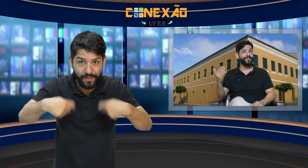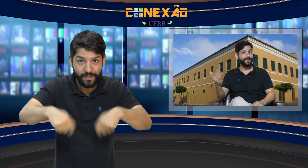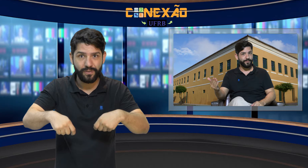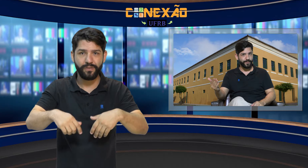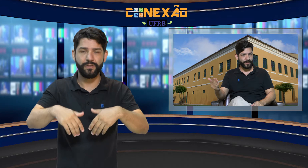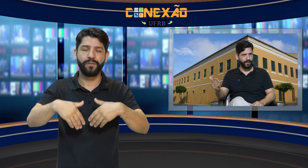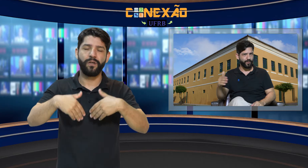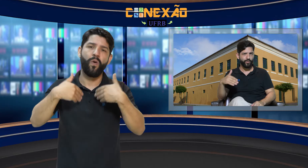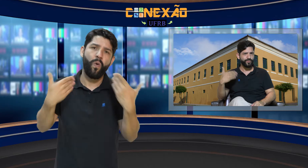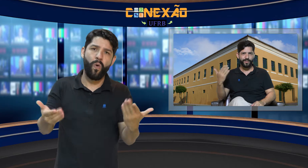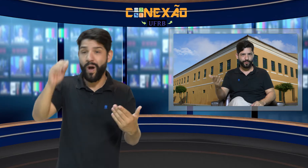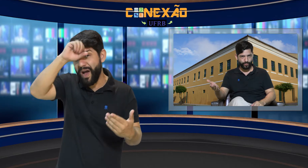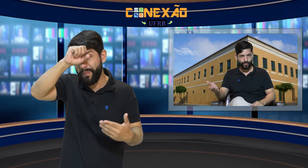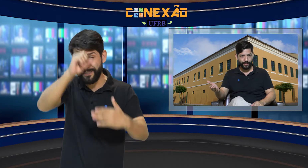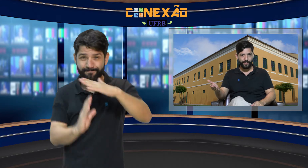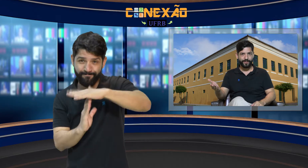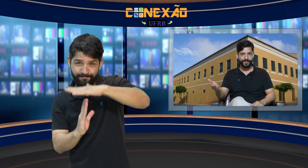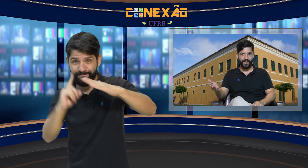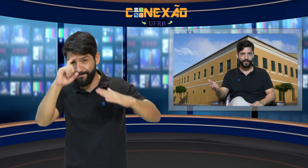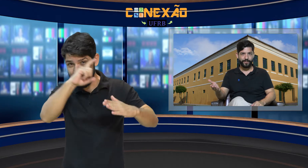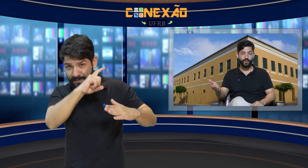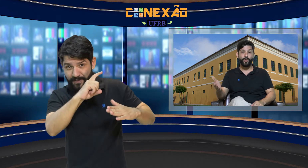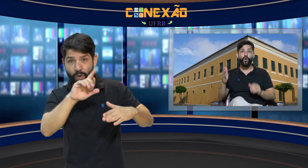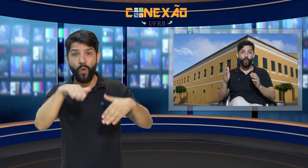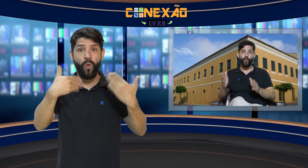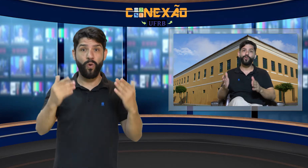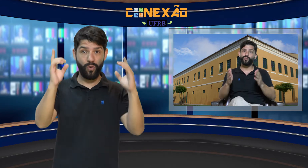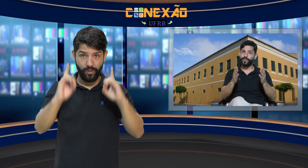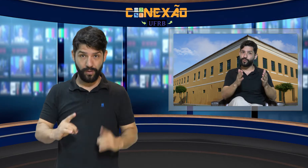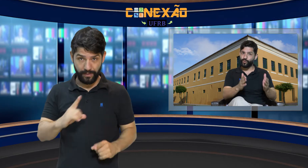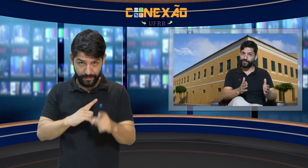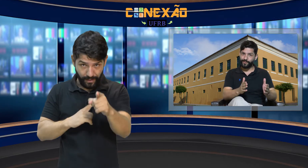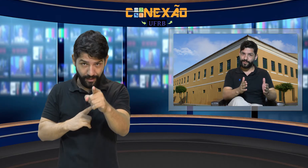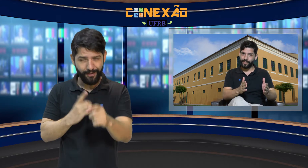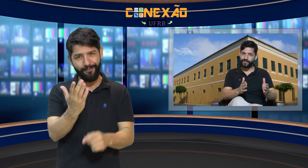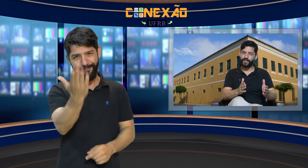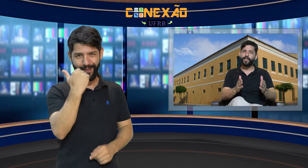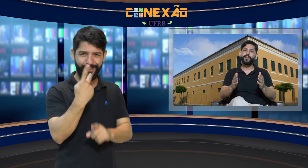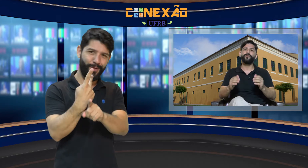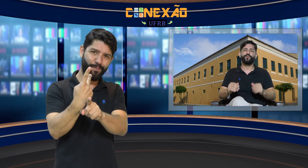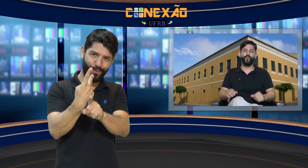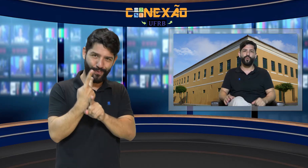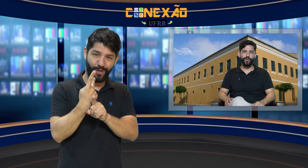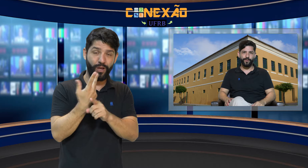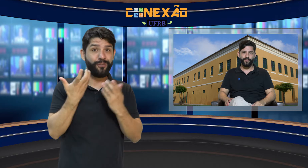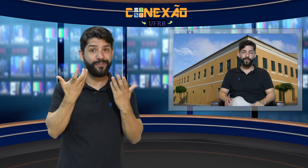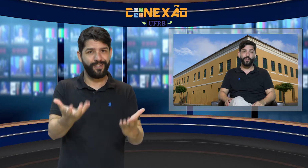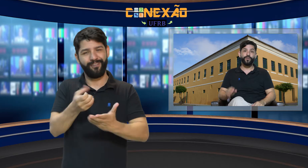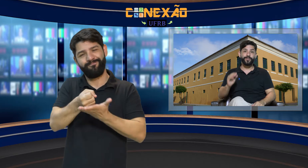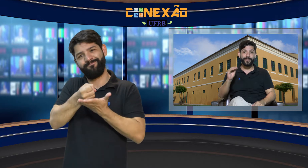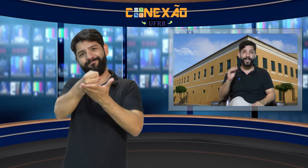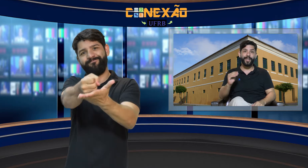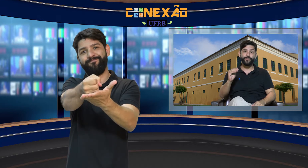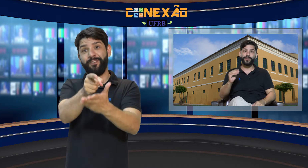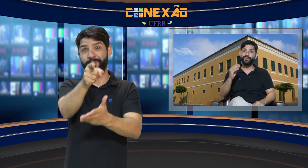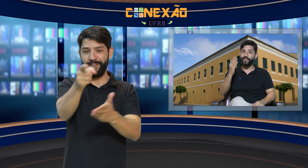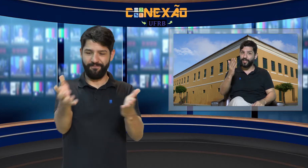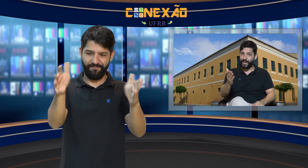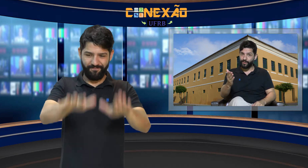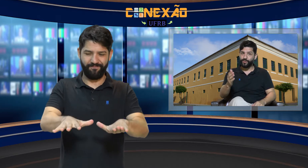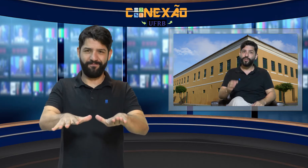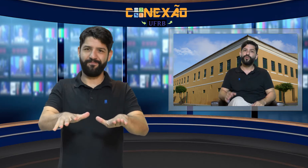educacional específica, algum transtorno de aprendizagem ou estudante com deficiência, que nos procure. nós